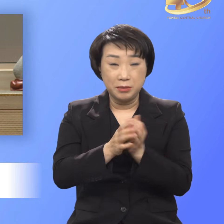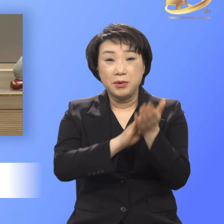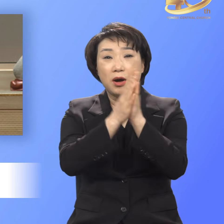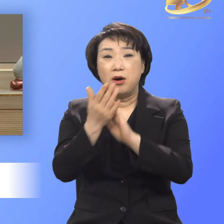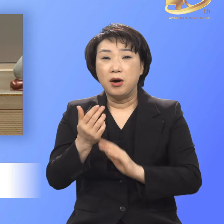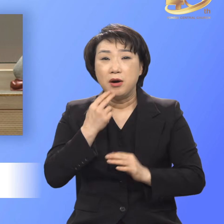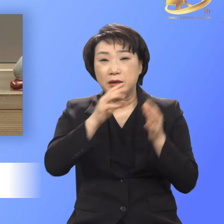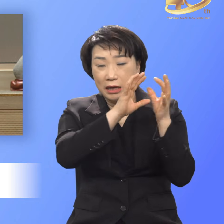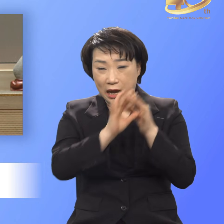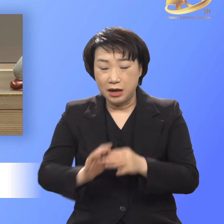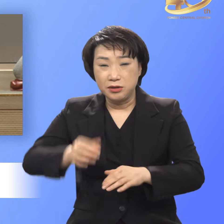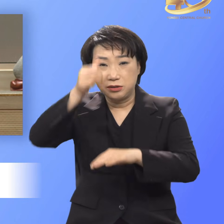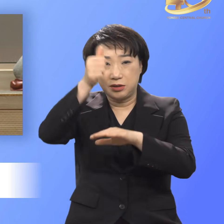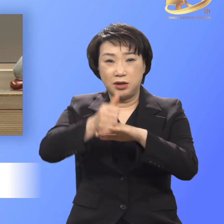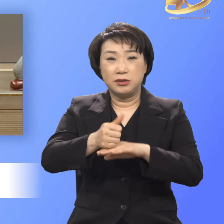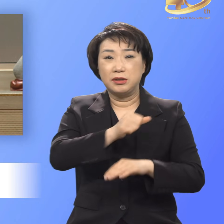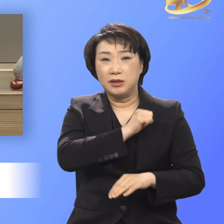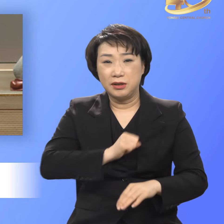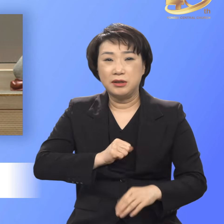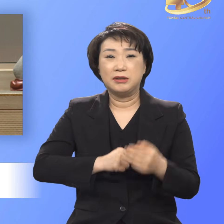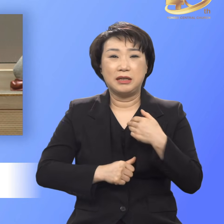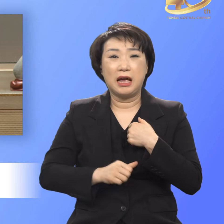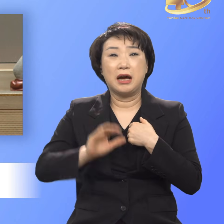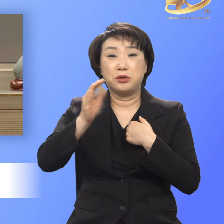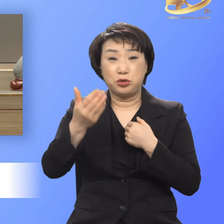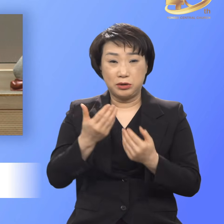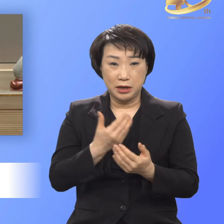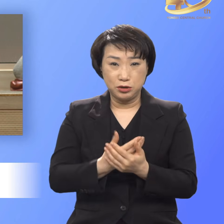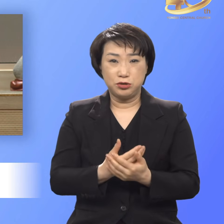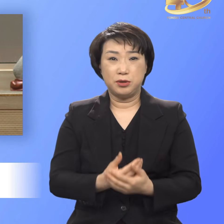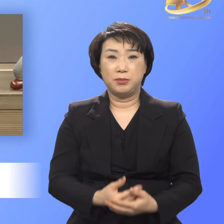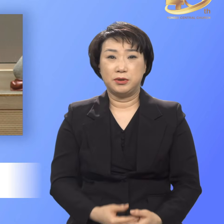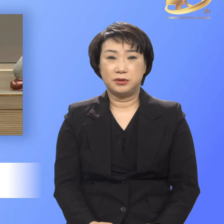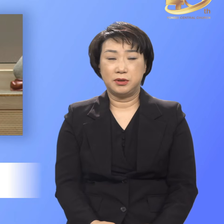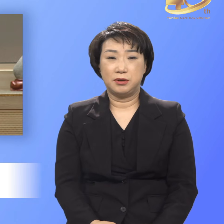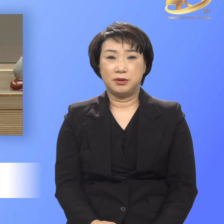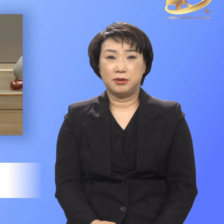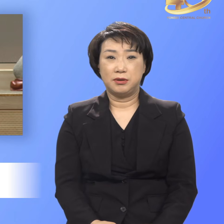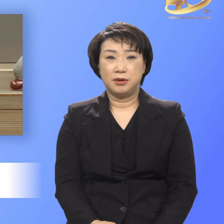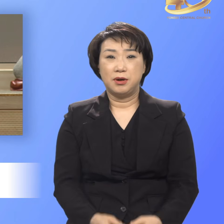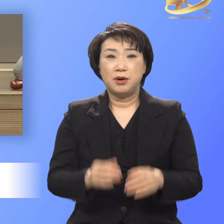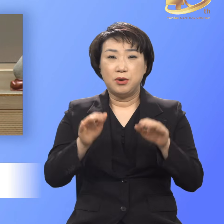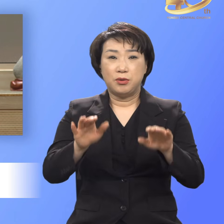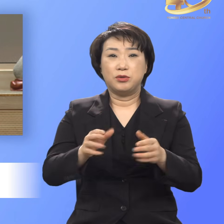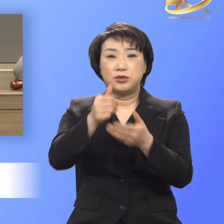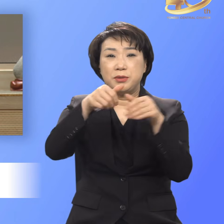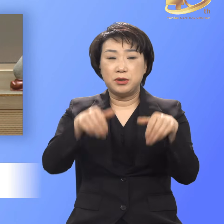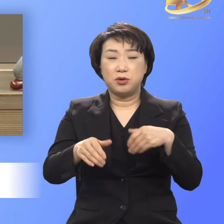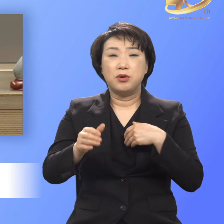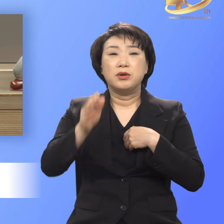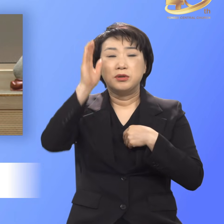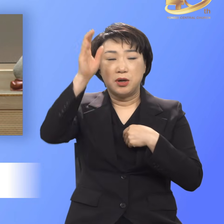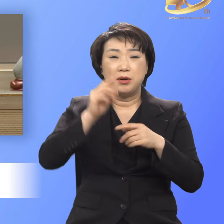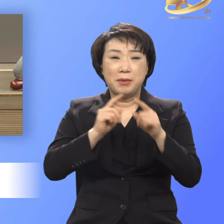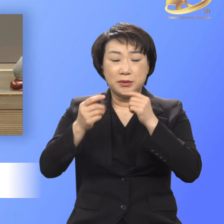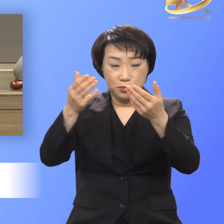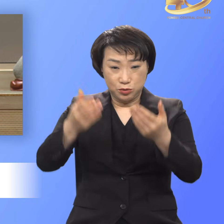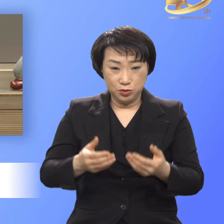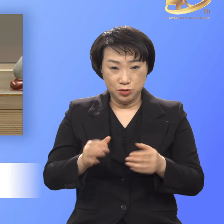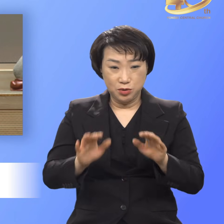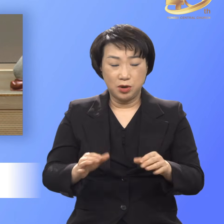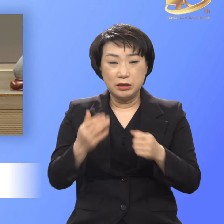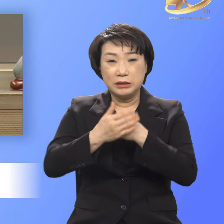변치 않고 끝까지 견디어내는 내가 되게 하여 주시옵소서. 오늘도 주의 사자를 통하여 말씀